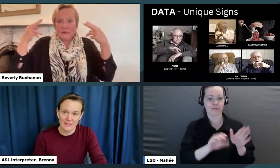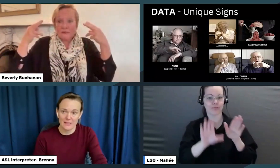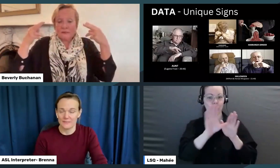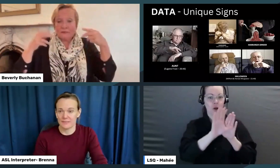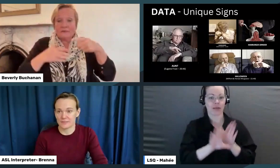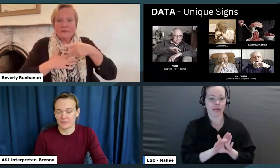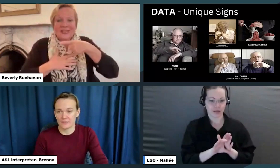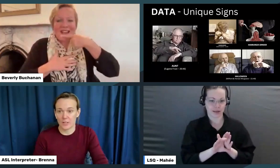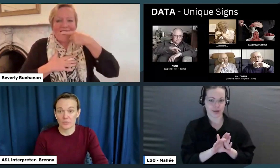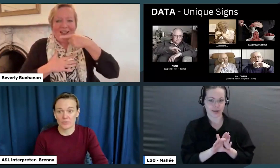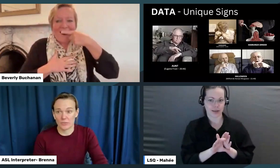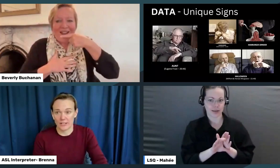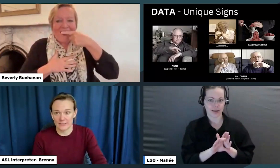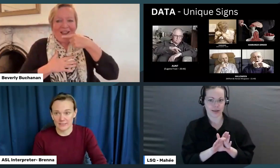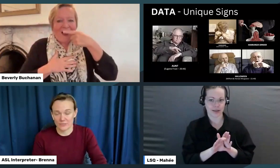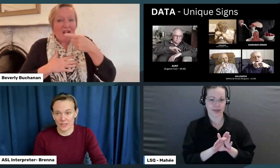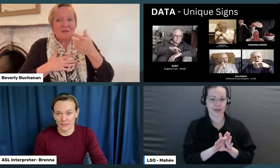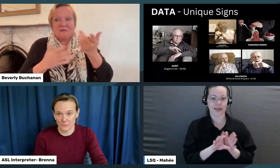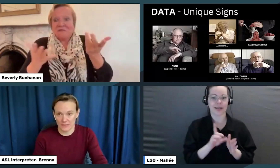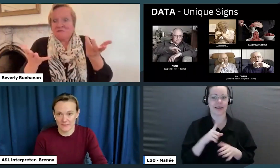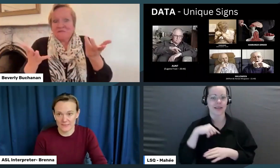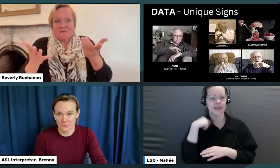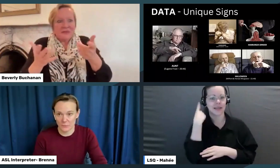Il y a quelques différentes variétés.